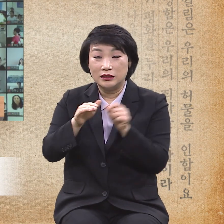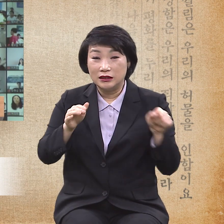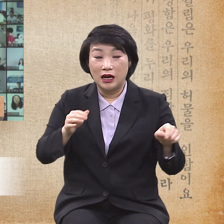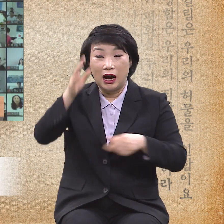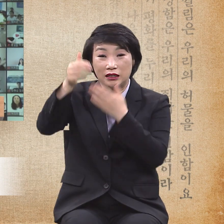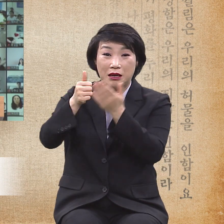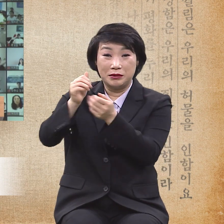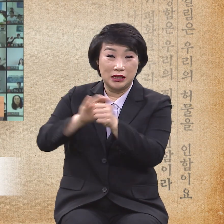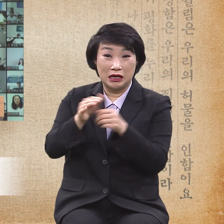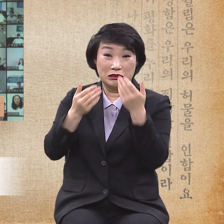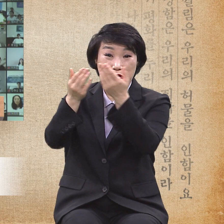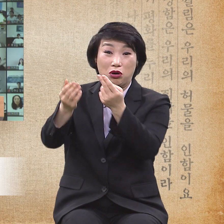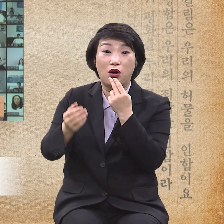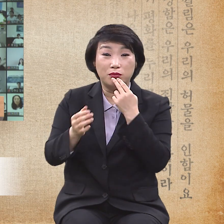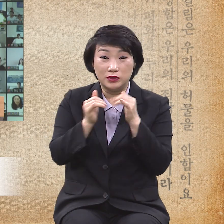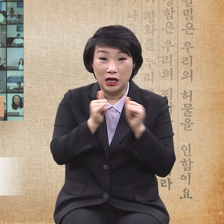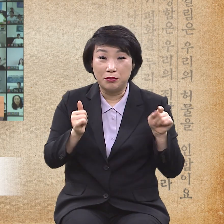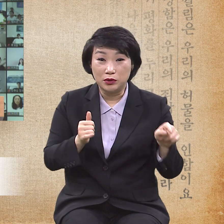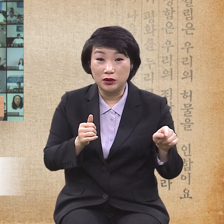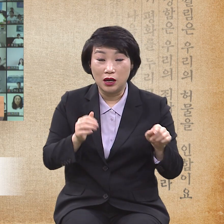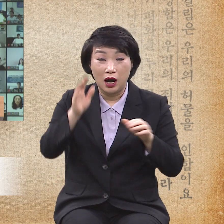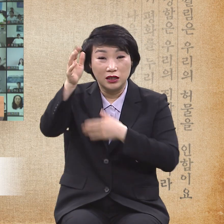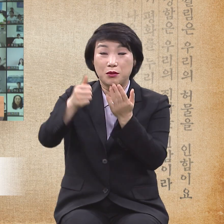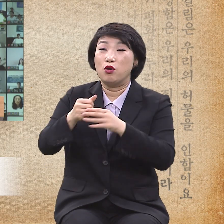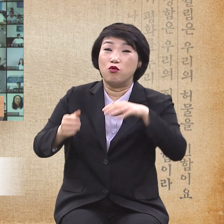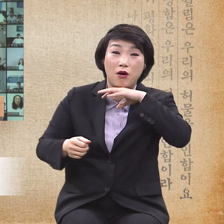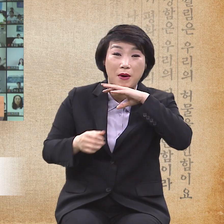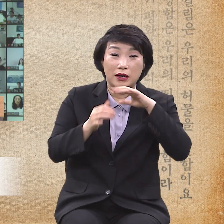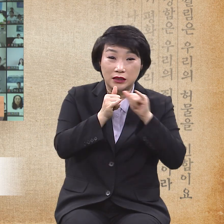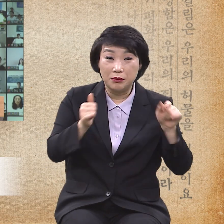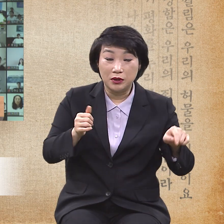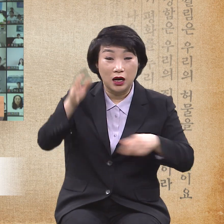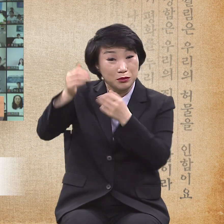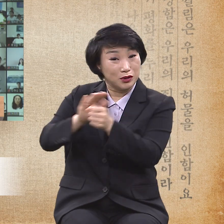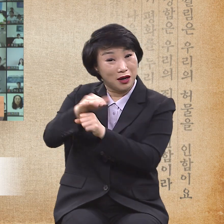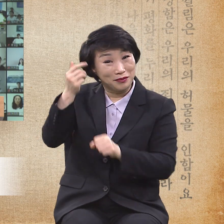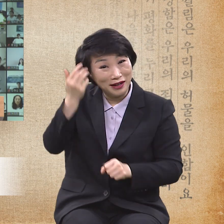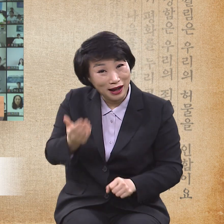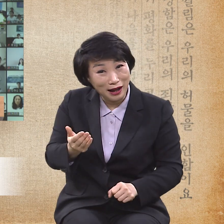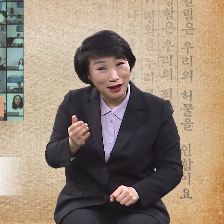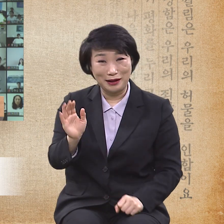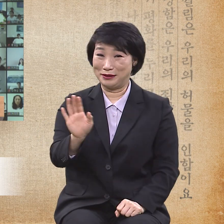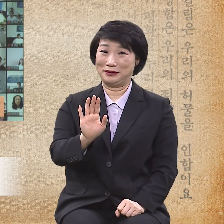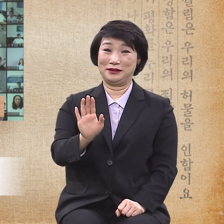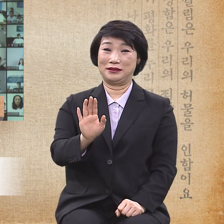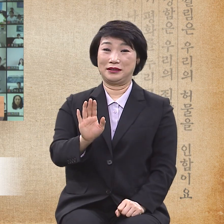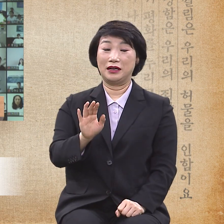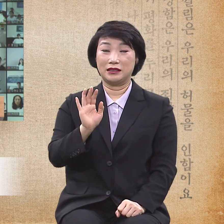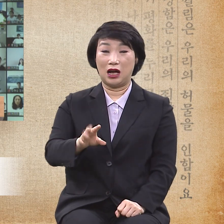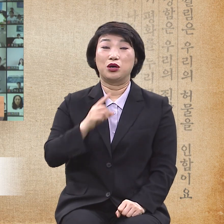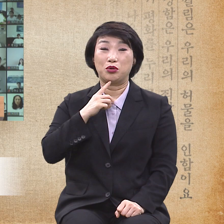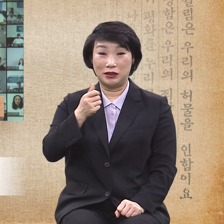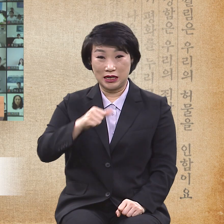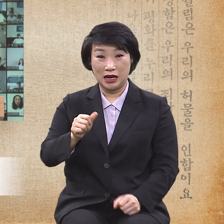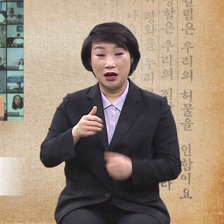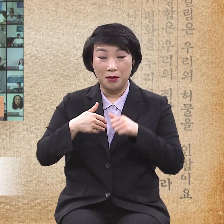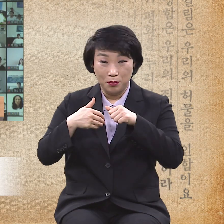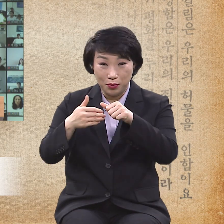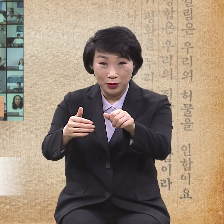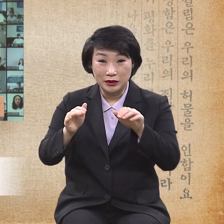하나님을 사랑하지 않는 사람, 하나님을 원망하는 사람이 하나님 어떻게 사랑 없어요. 그리고 독생자로